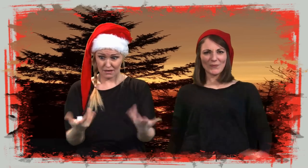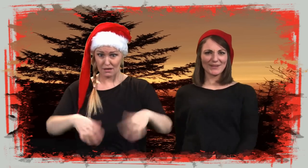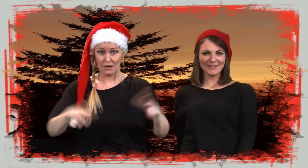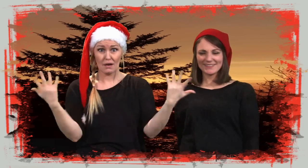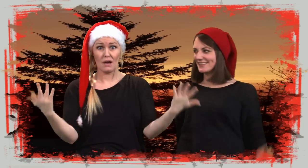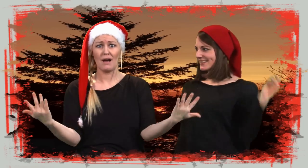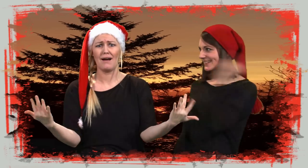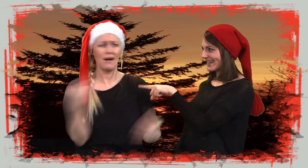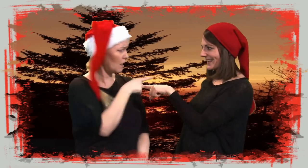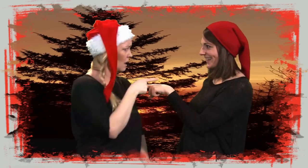þér